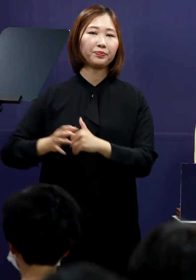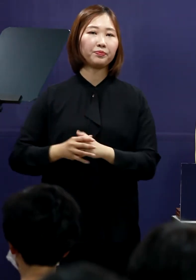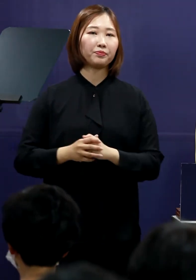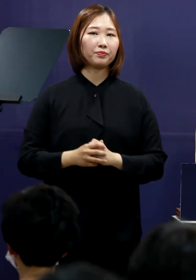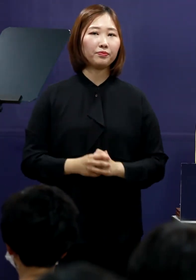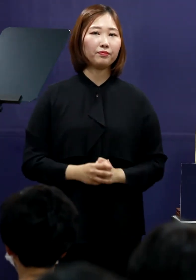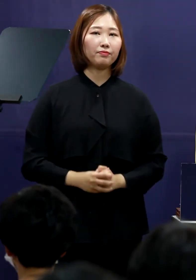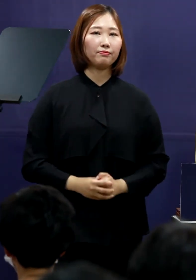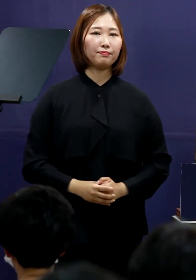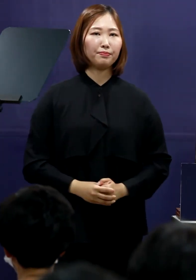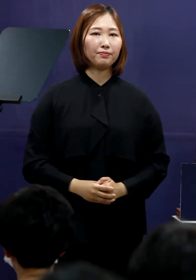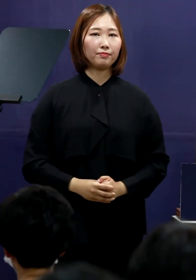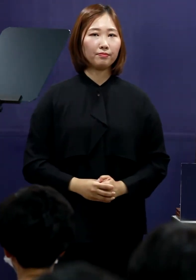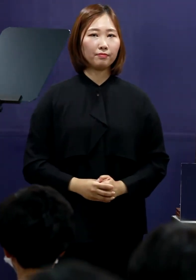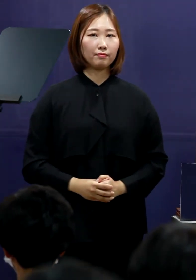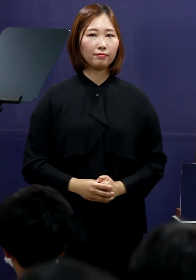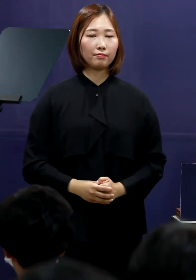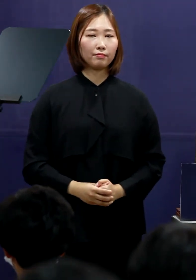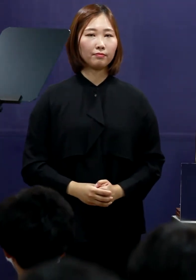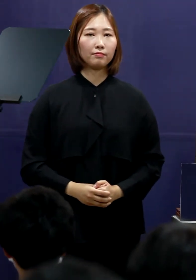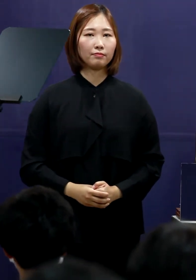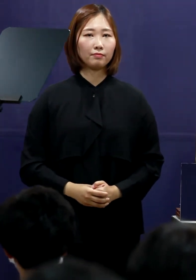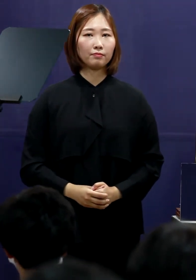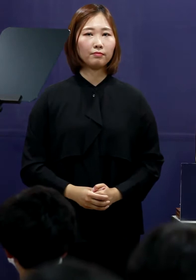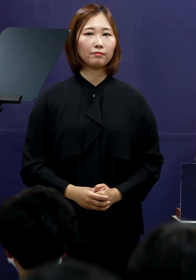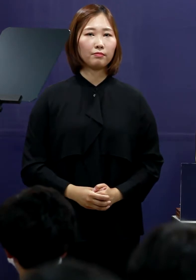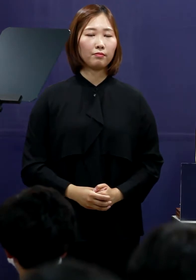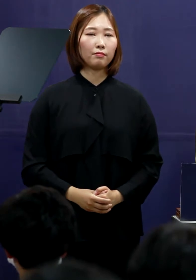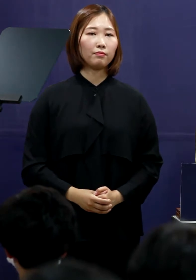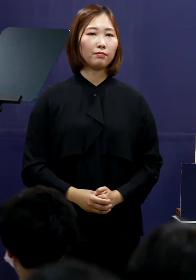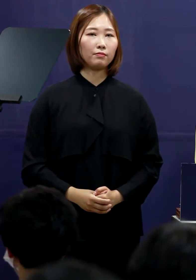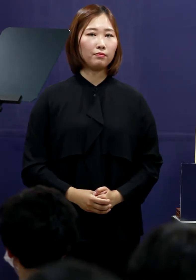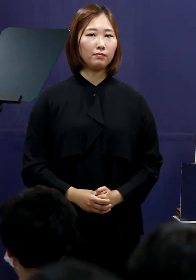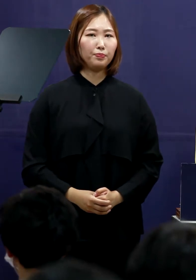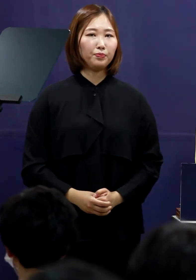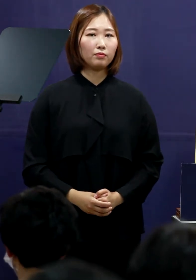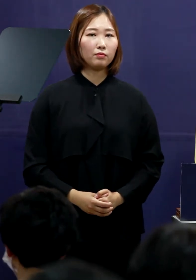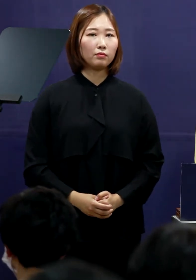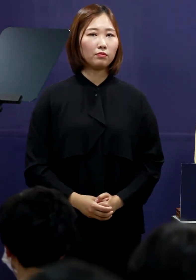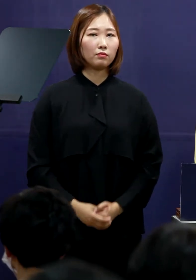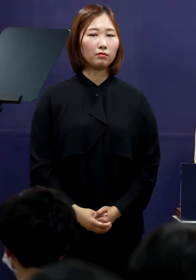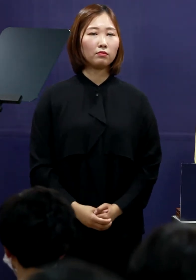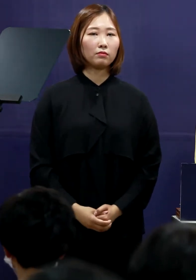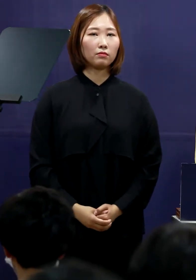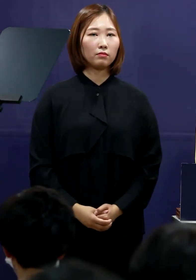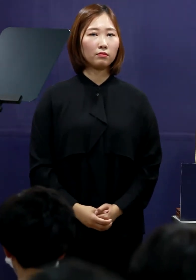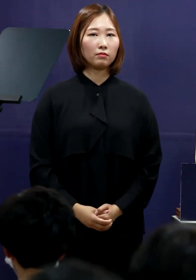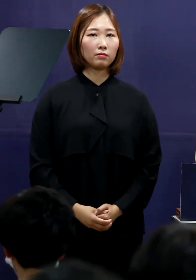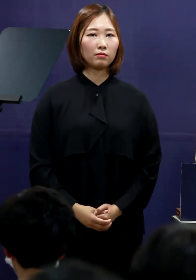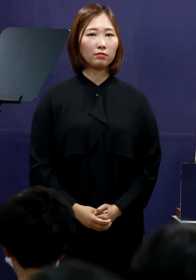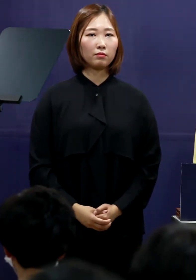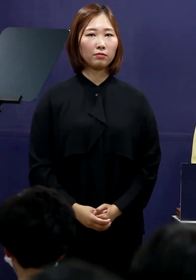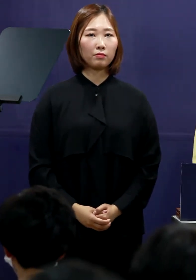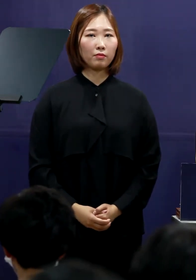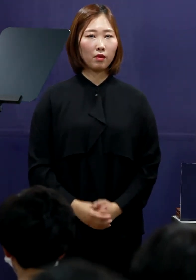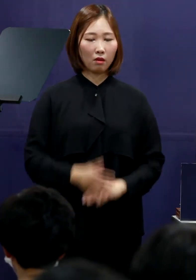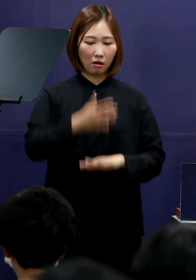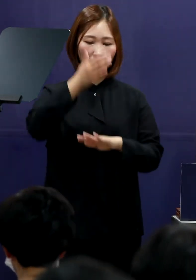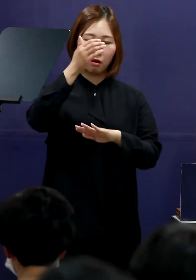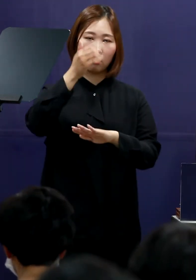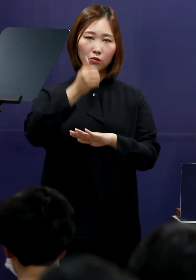캠페인을 좀 적극적으로 벌려나갈 필요가 있다 하는 그런 말씀을 드리겠습니다.